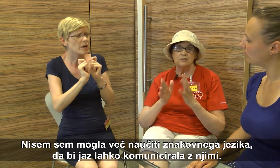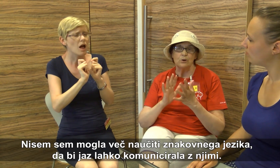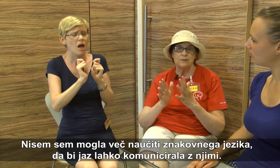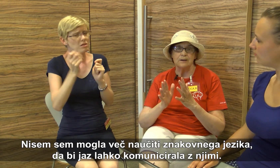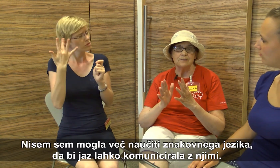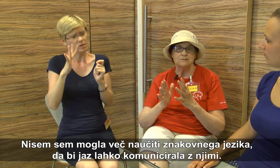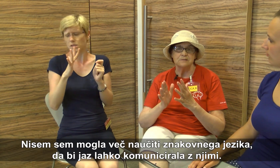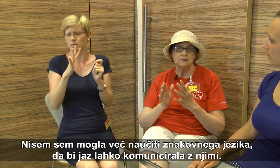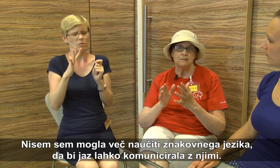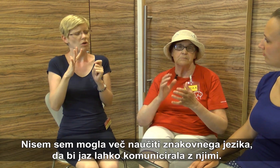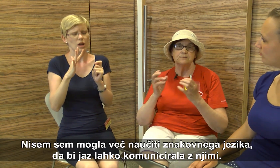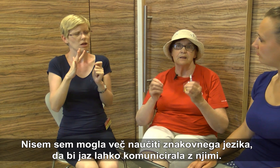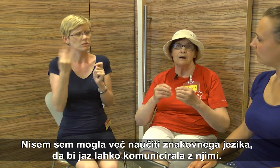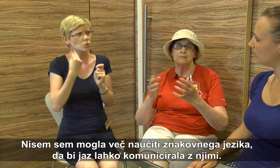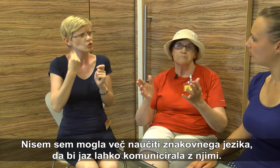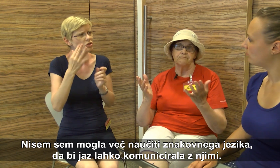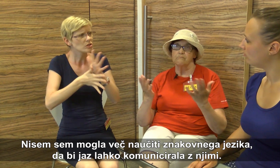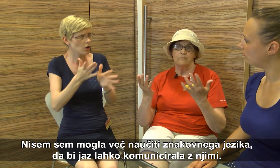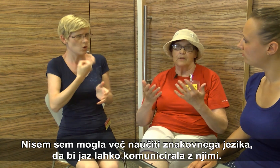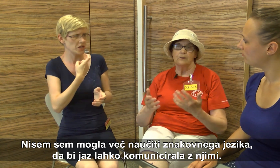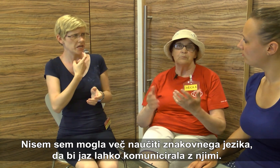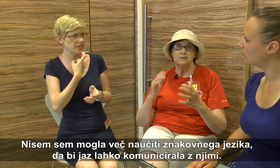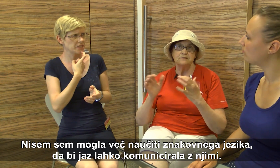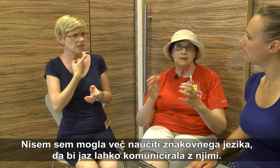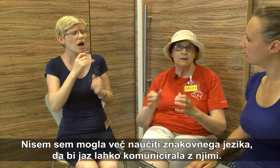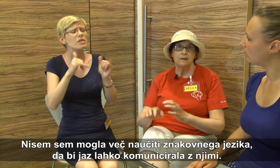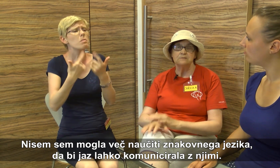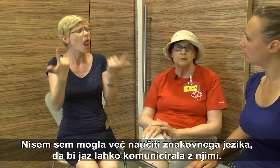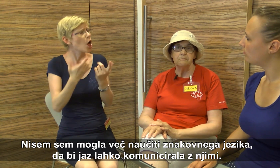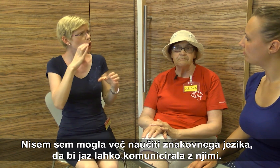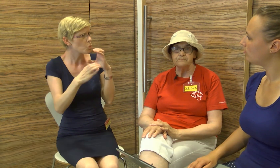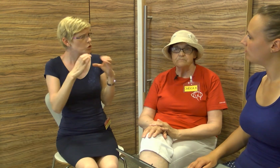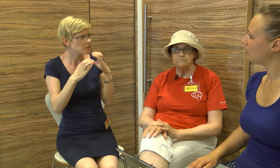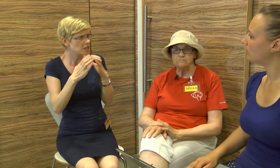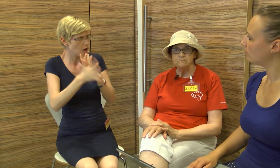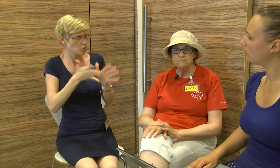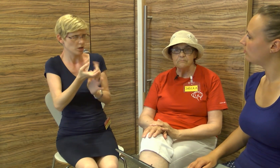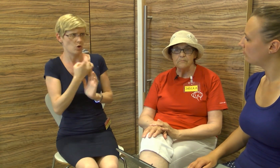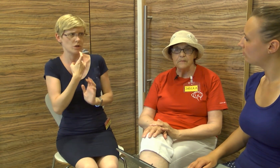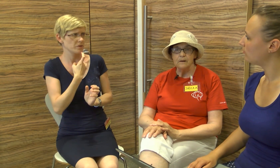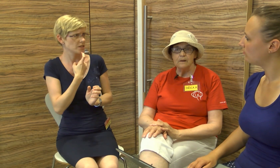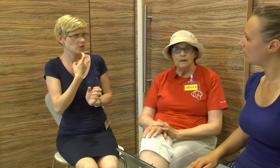naučiti znakovnega jezika, da bi lahko komunicirala z njim.